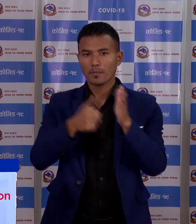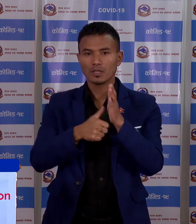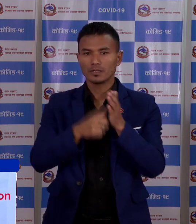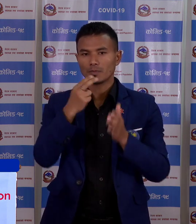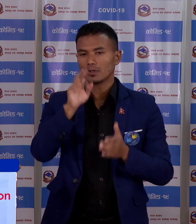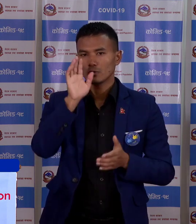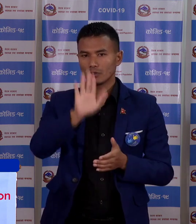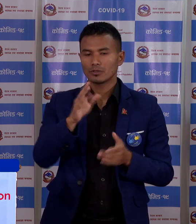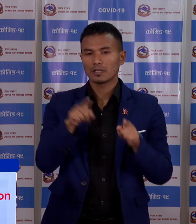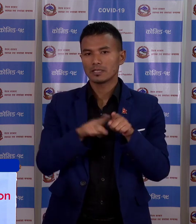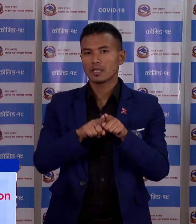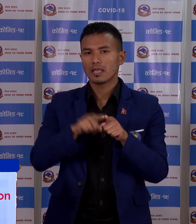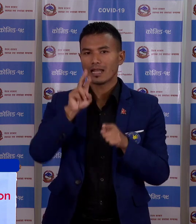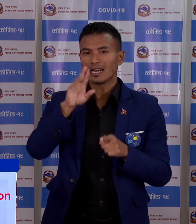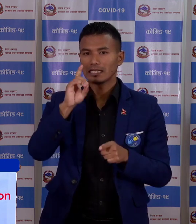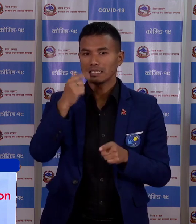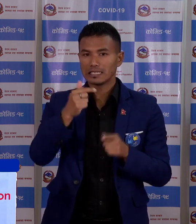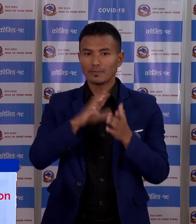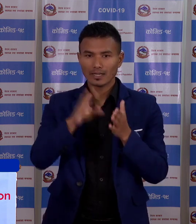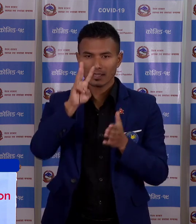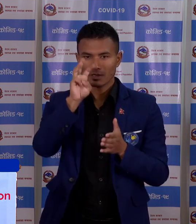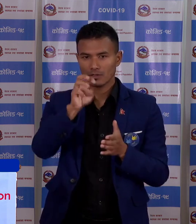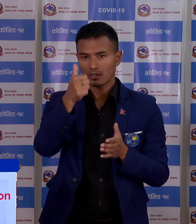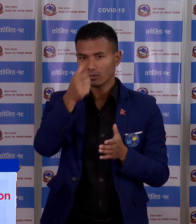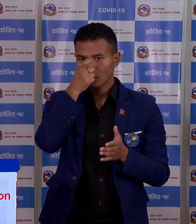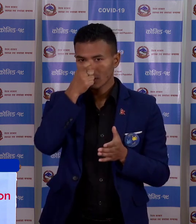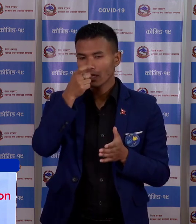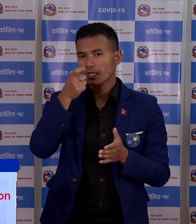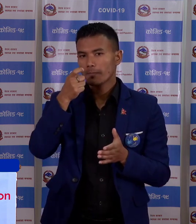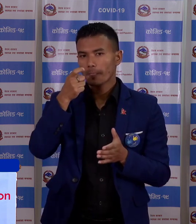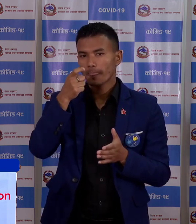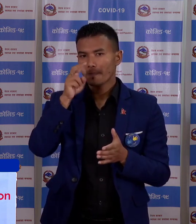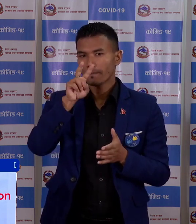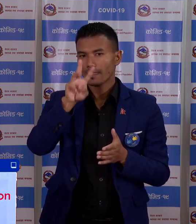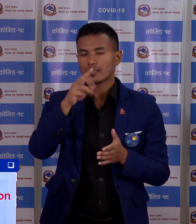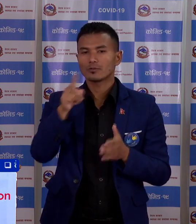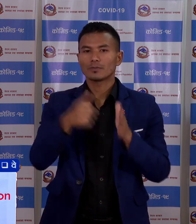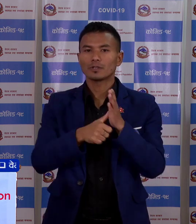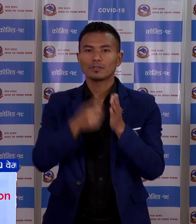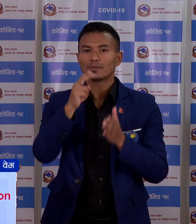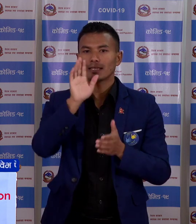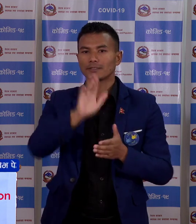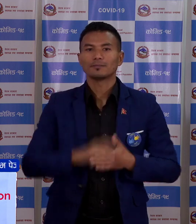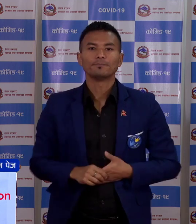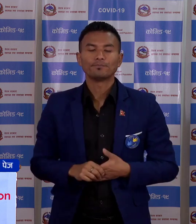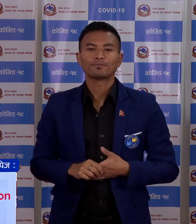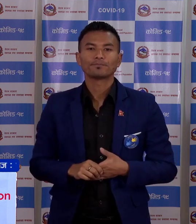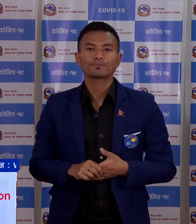बाएका छन तेसे गरी आडेटी विदिवाटा 3623 वटा परिक्षेन अरुके अरुके छन